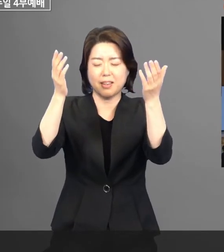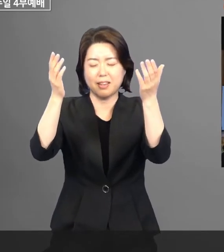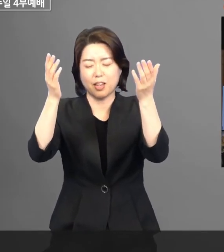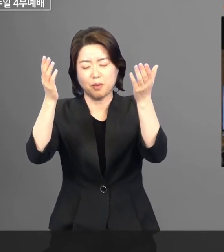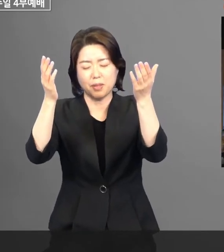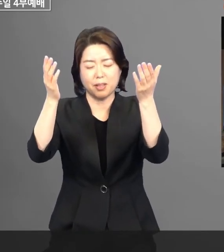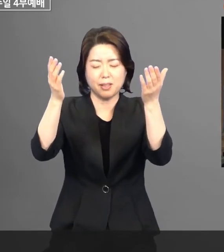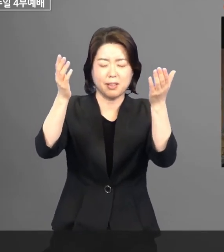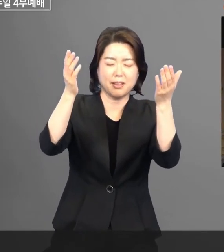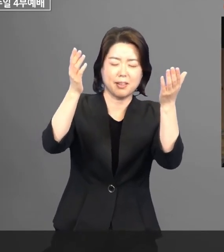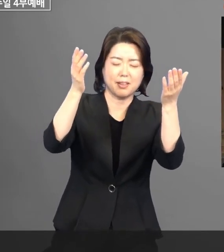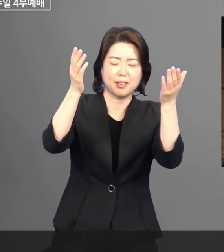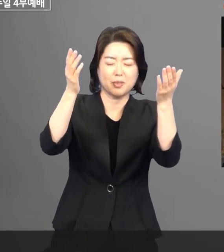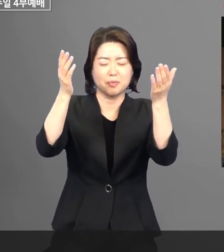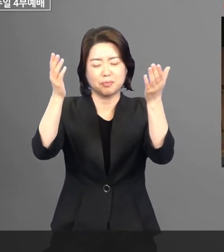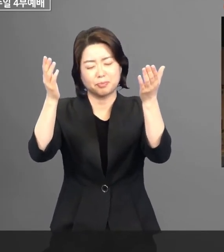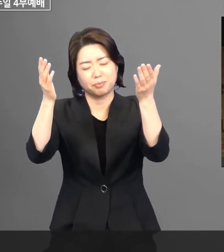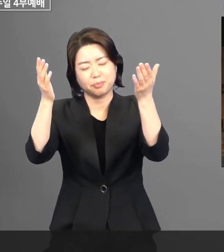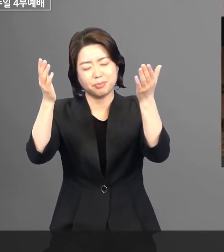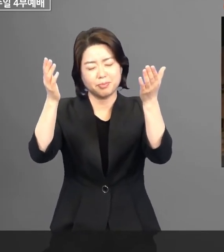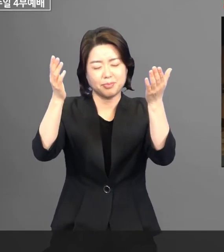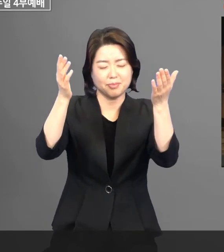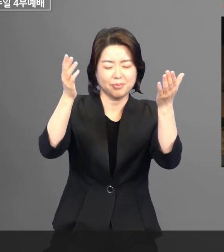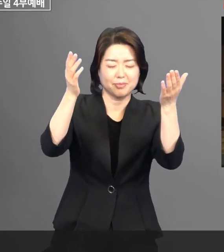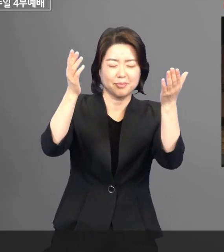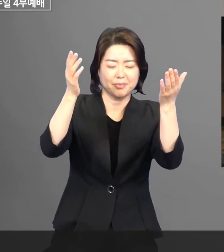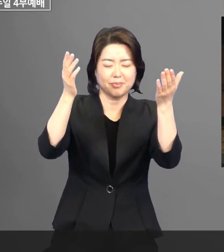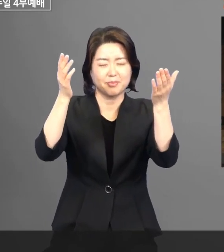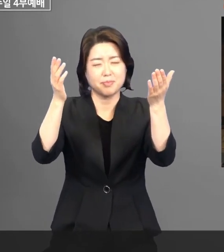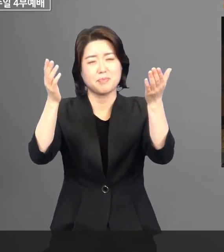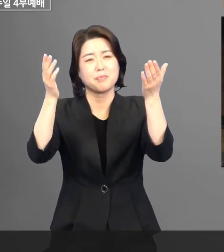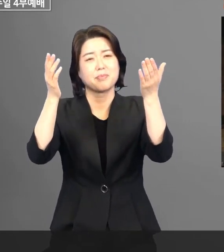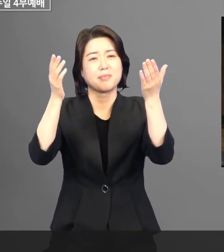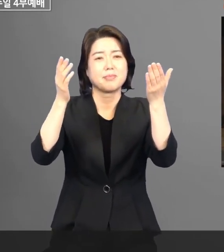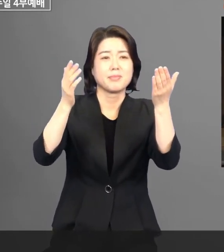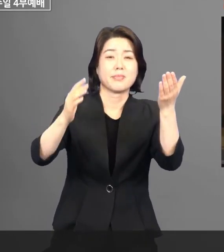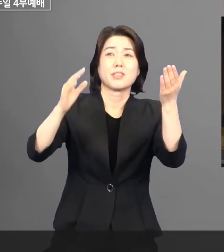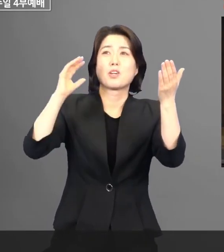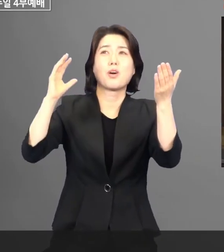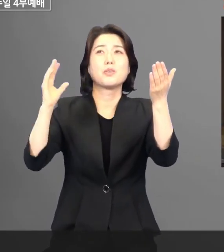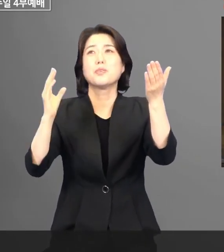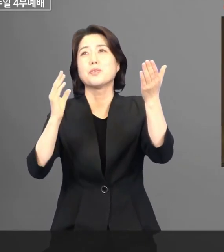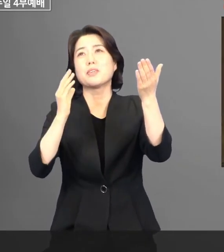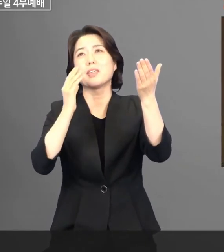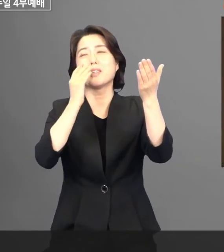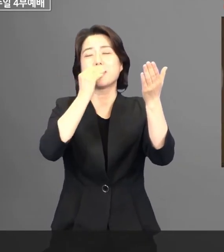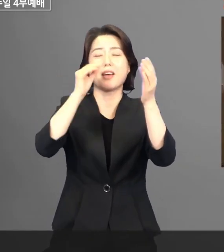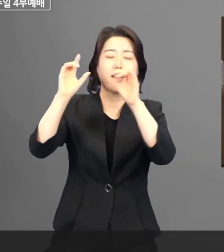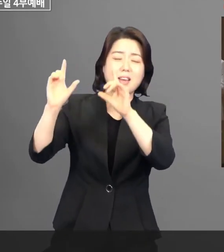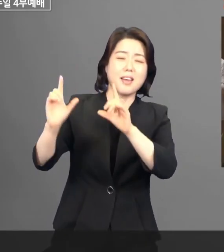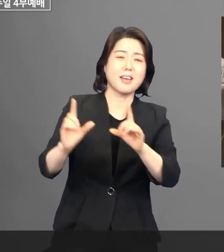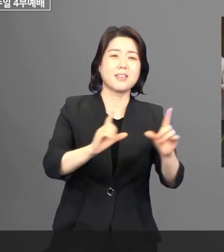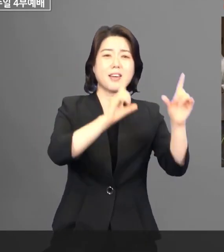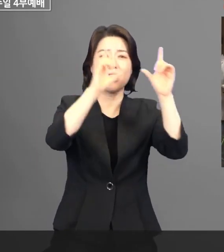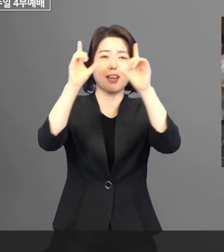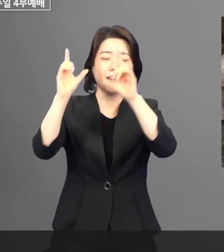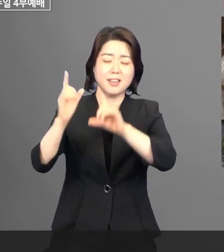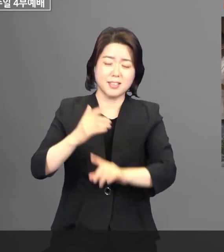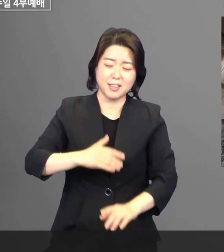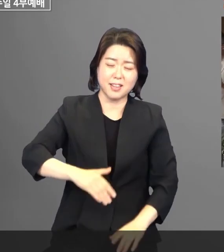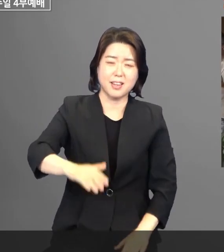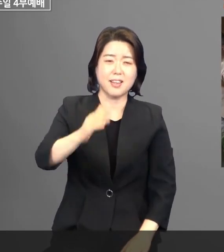소망해. 거룩히 살아갈 그 힘을 구합시다. 거룩히